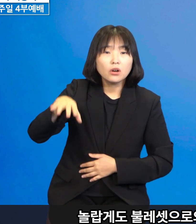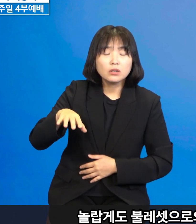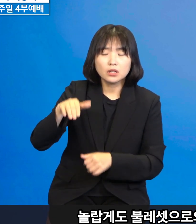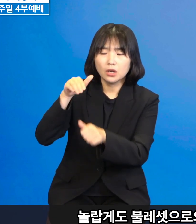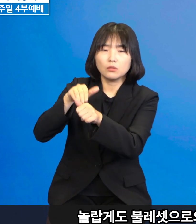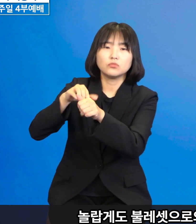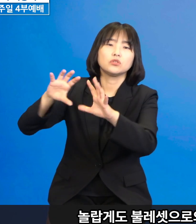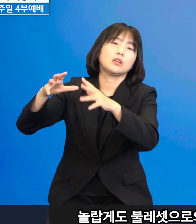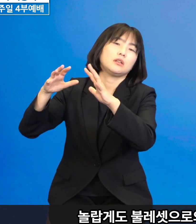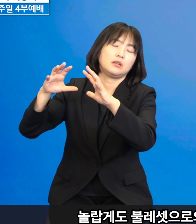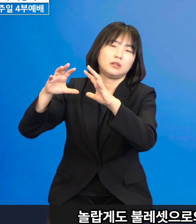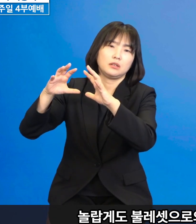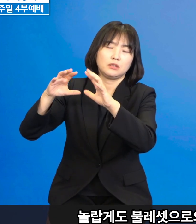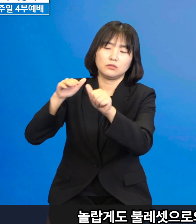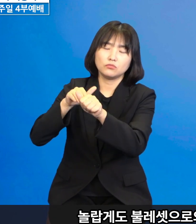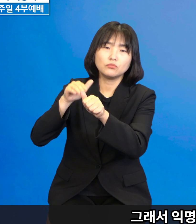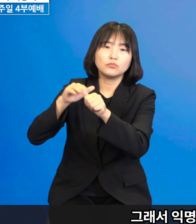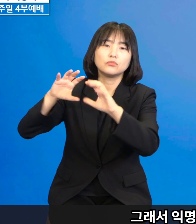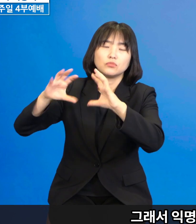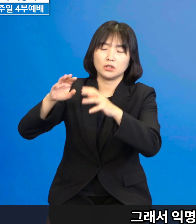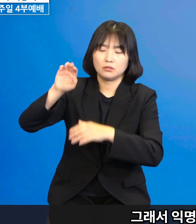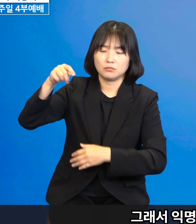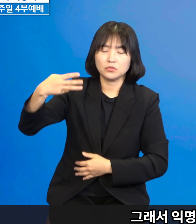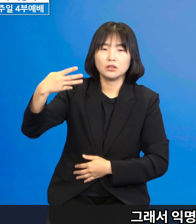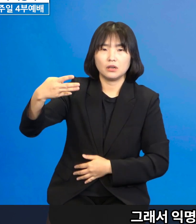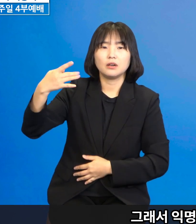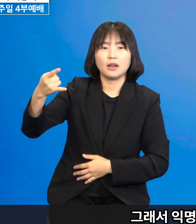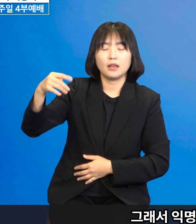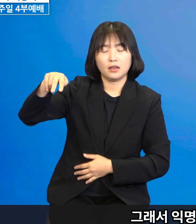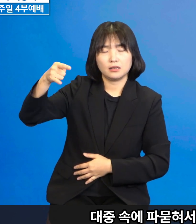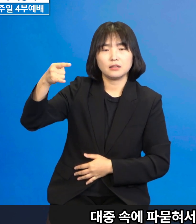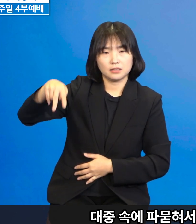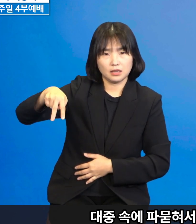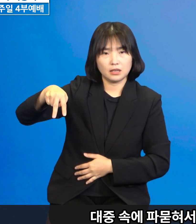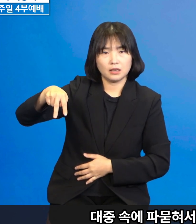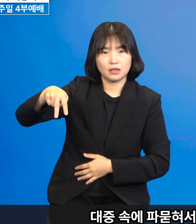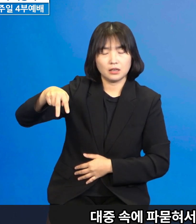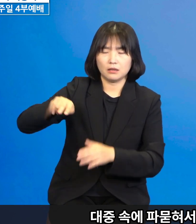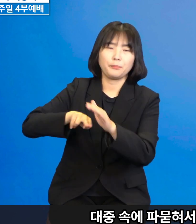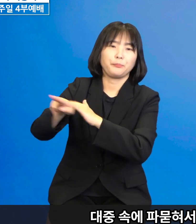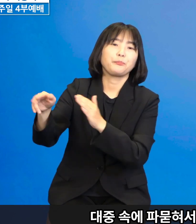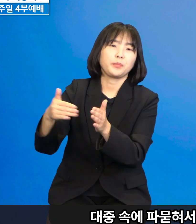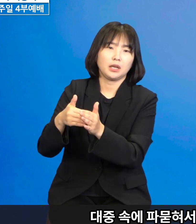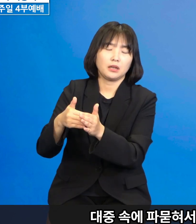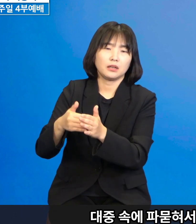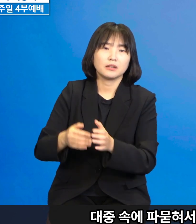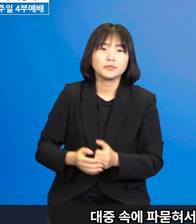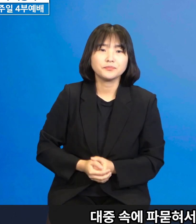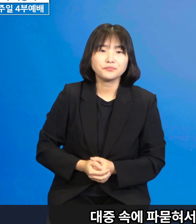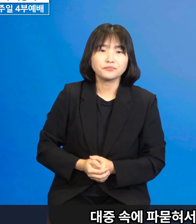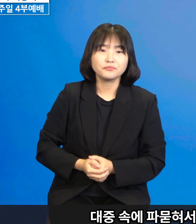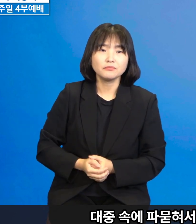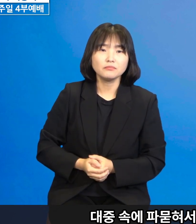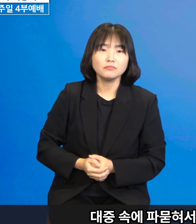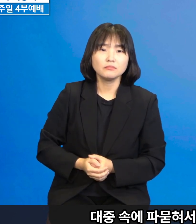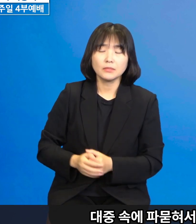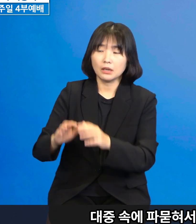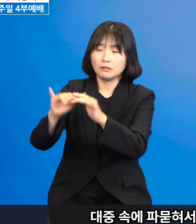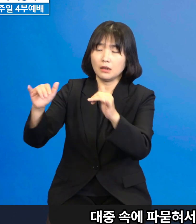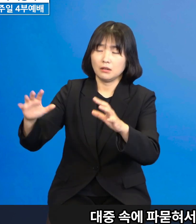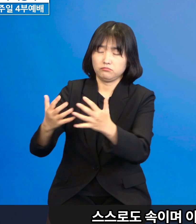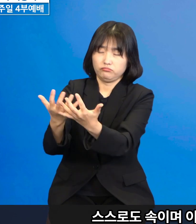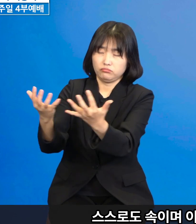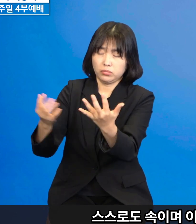그가 선택을 해요. 그래서 익명의 존재가 되어서 대중 속에 파묻혀서 자신의 정체성을